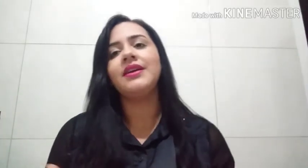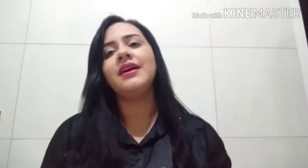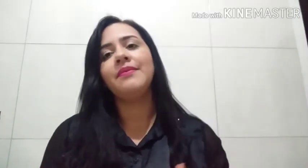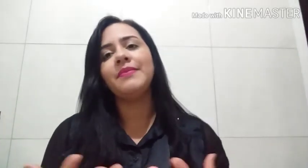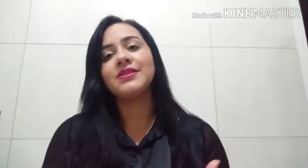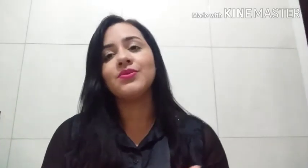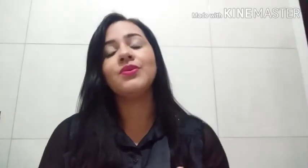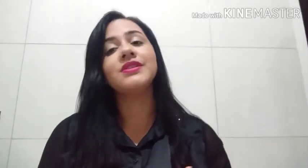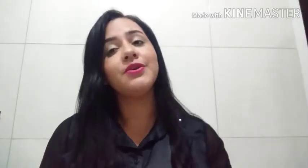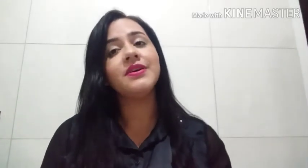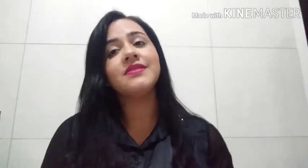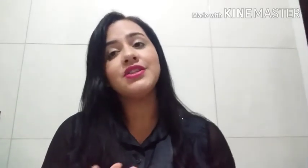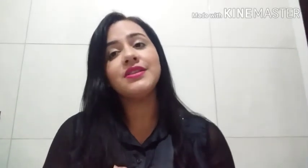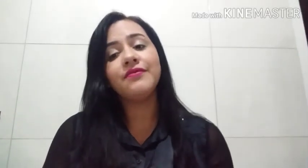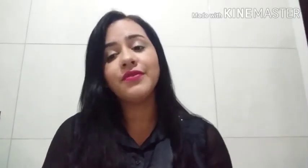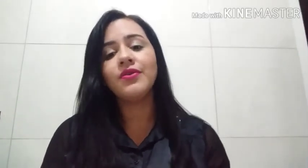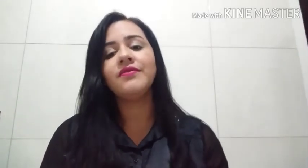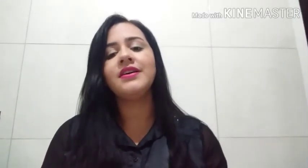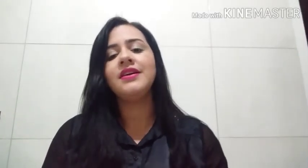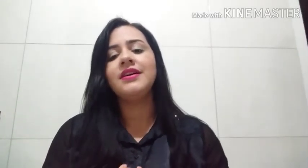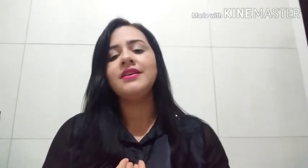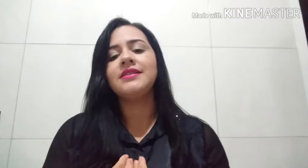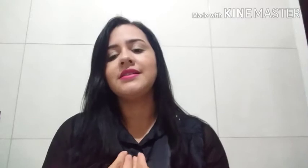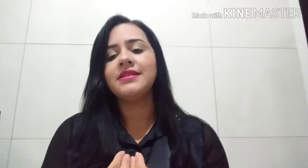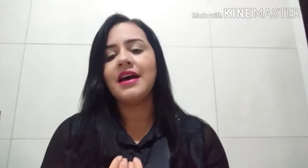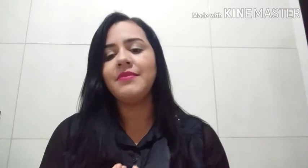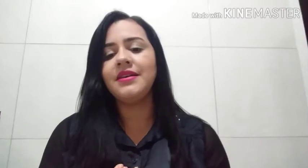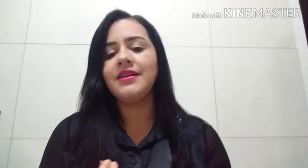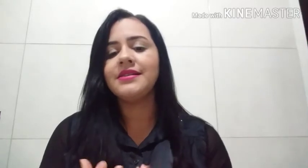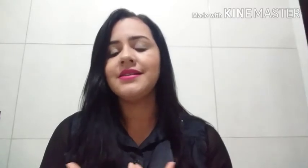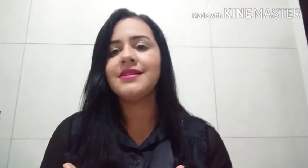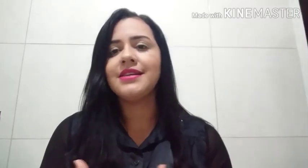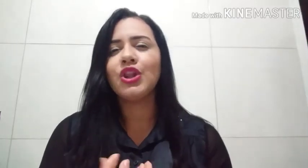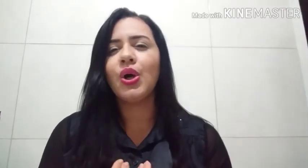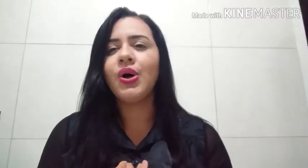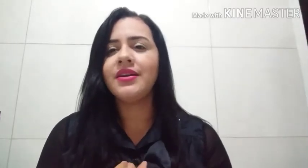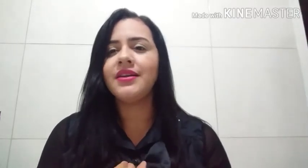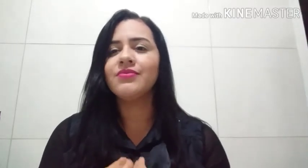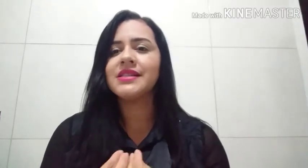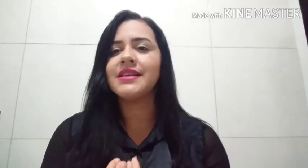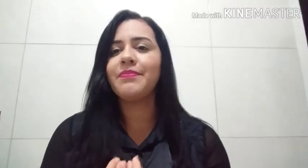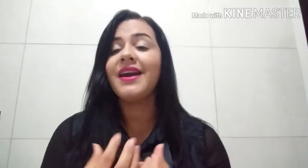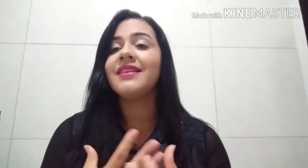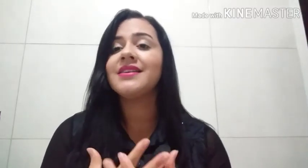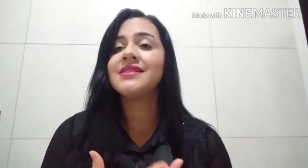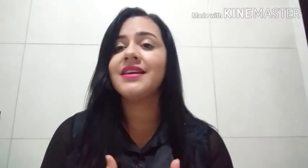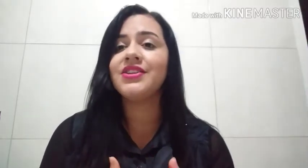a pessoa, o ser humano se desenvolva, sabe? E se torne um ser pertencente, né?